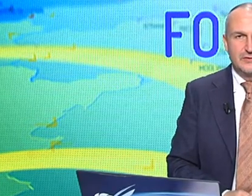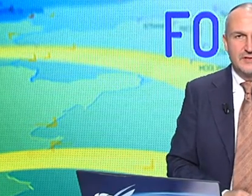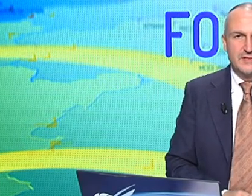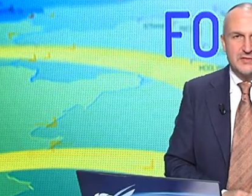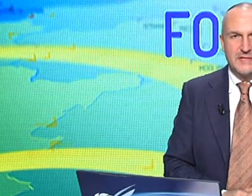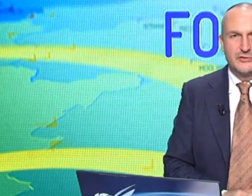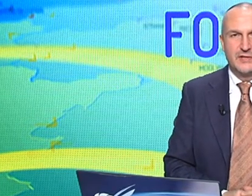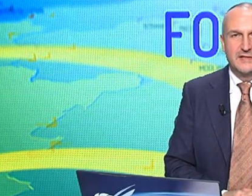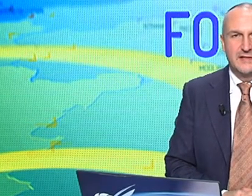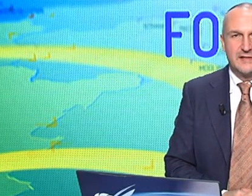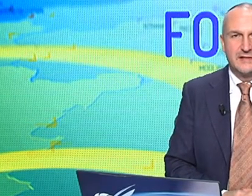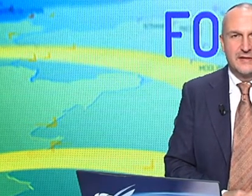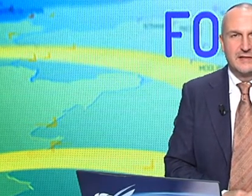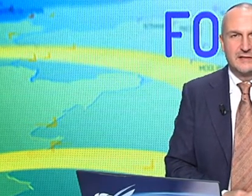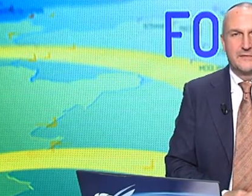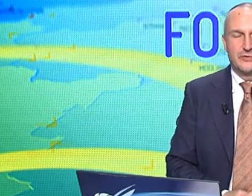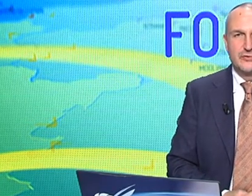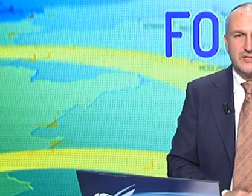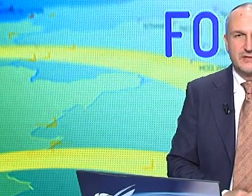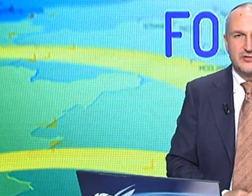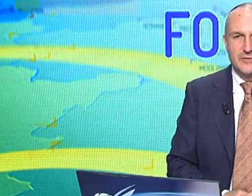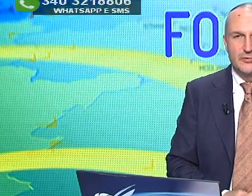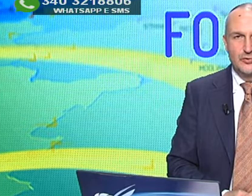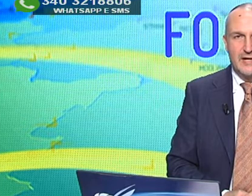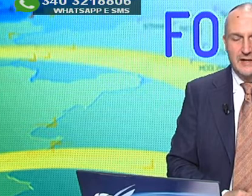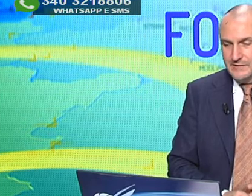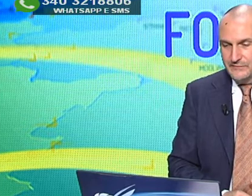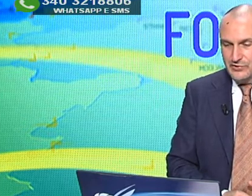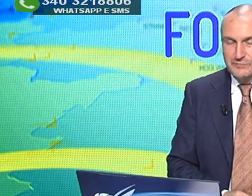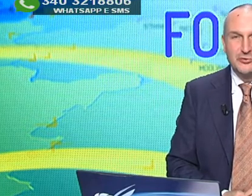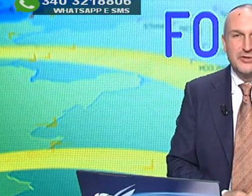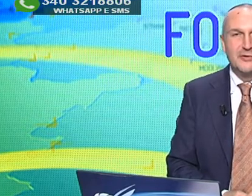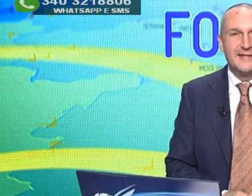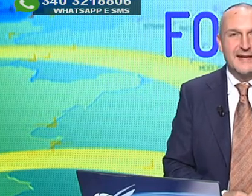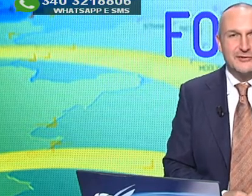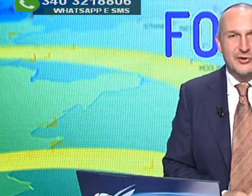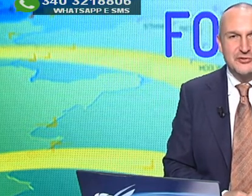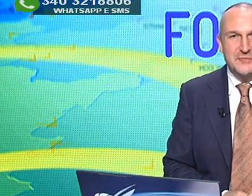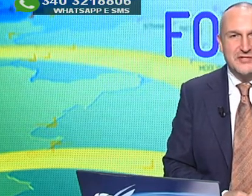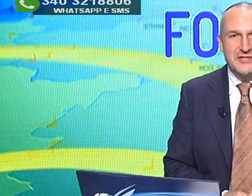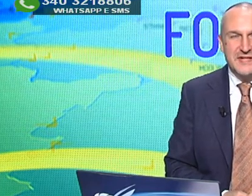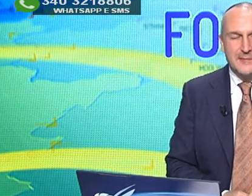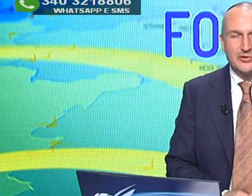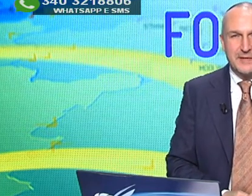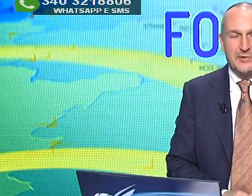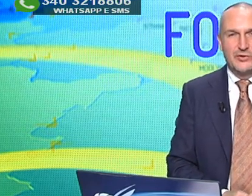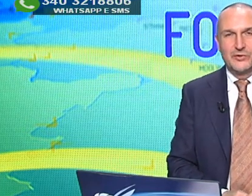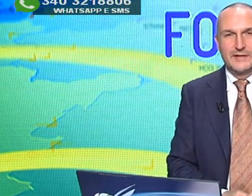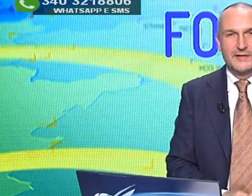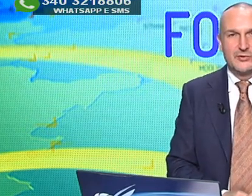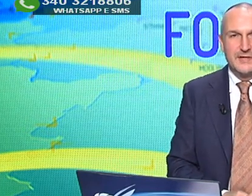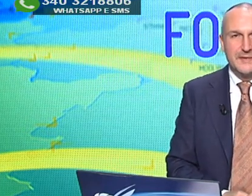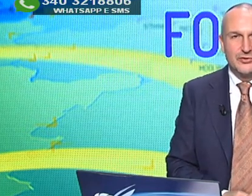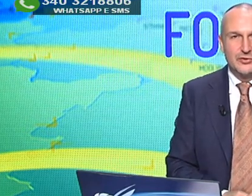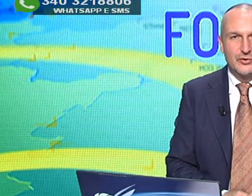Buona giornata a tutti i telespettatori di Rete Veneta Focus TG, puntuale, anzi forse un minutino in ritardo oggi, ma ci siamo. Tra poco